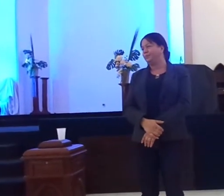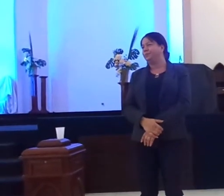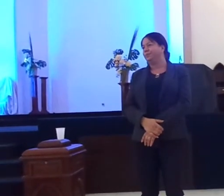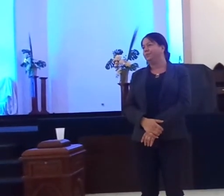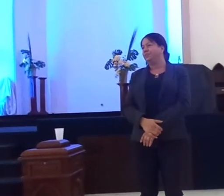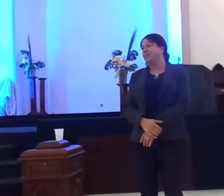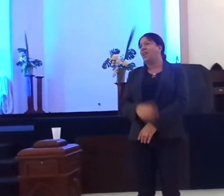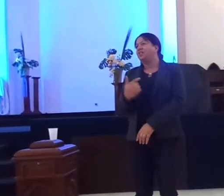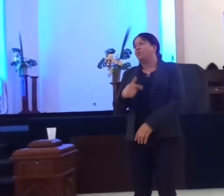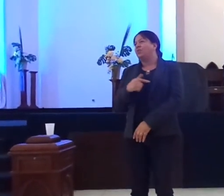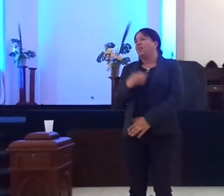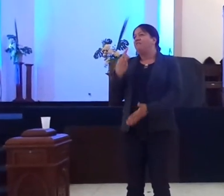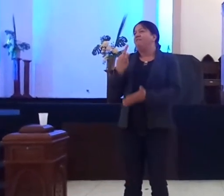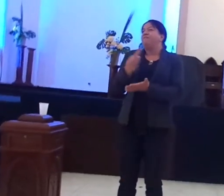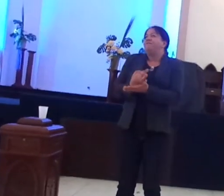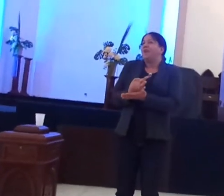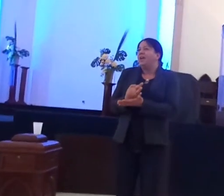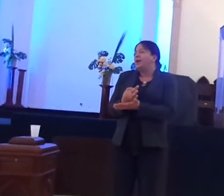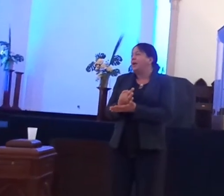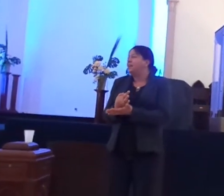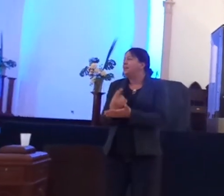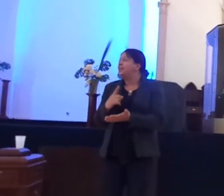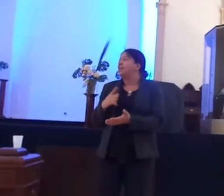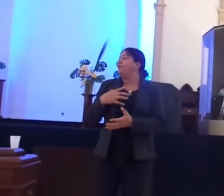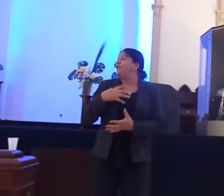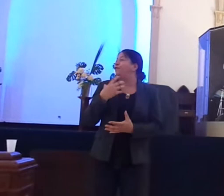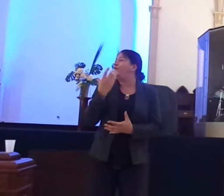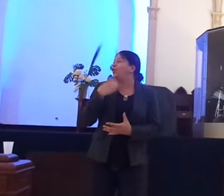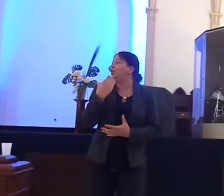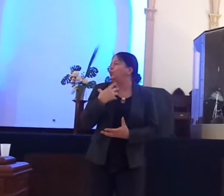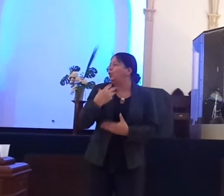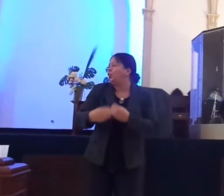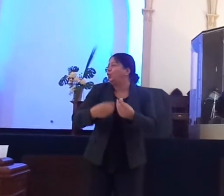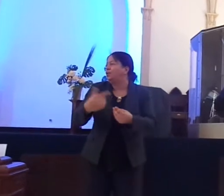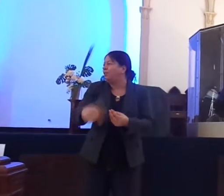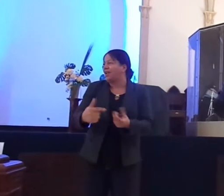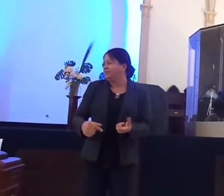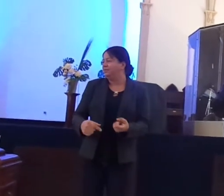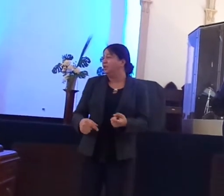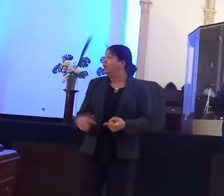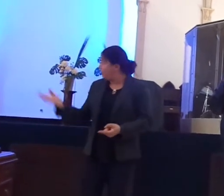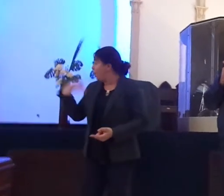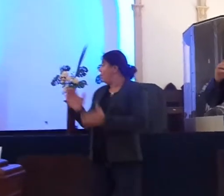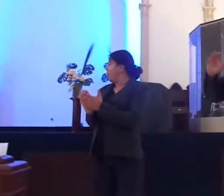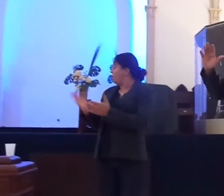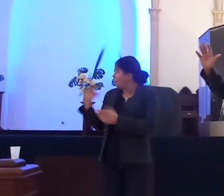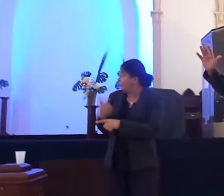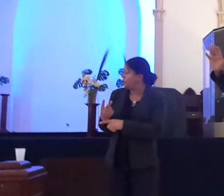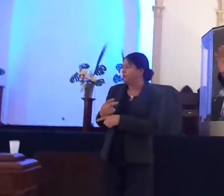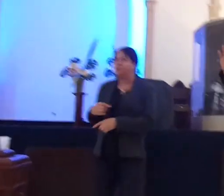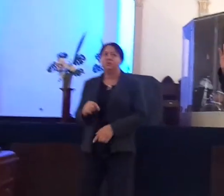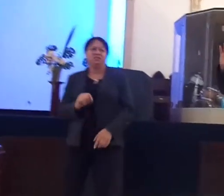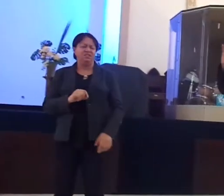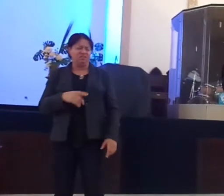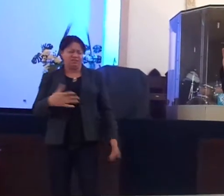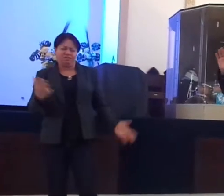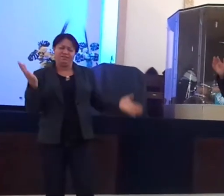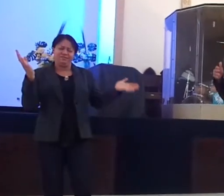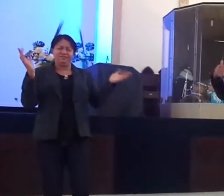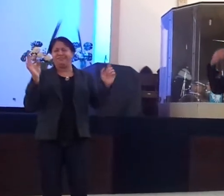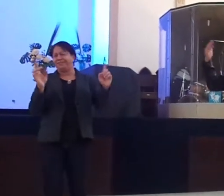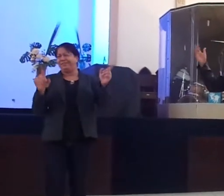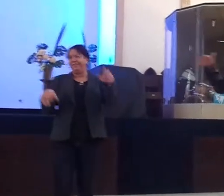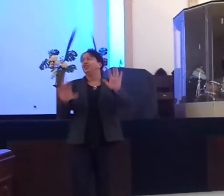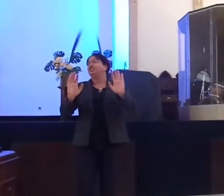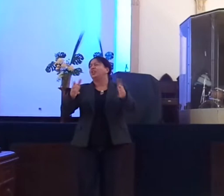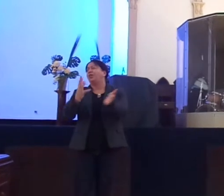Não tem uma fé frutífera. Você fala com ele ou com ela assim: vamos orar, vamos buscar o Senhor. Que isso, não.